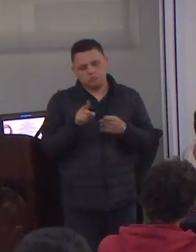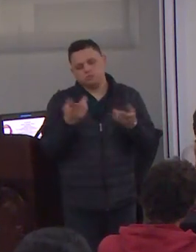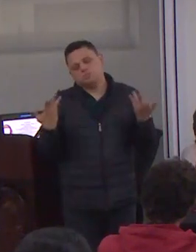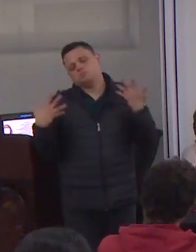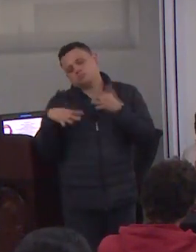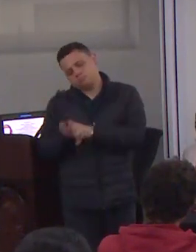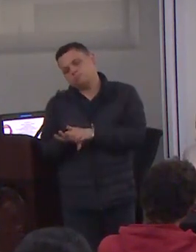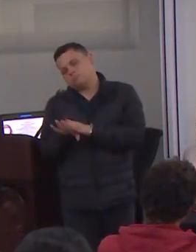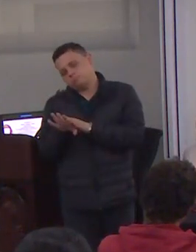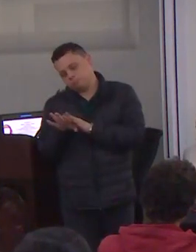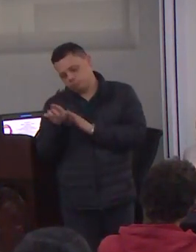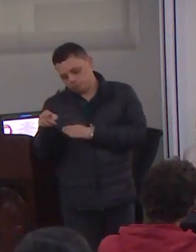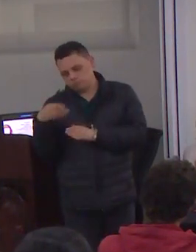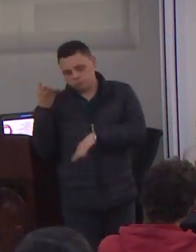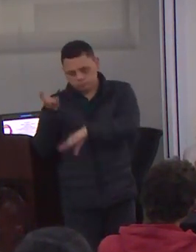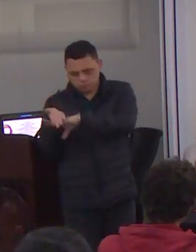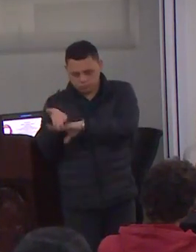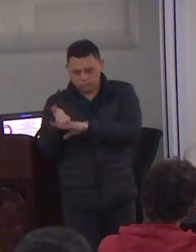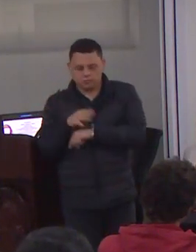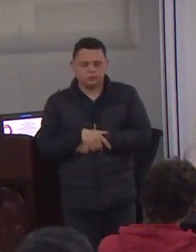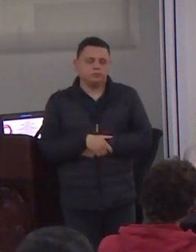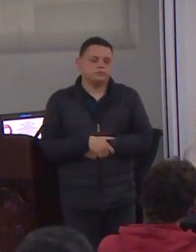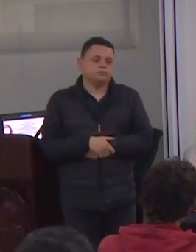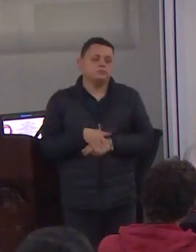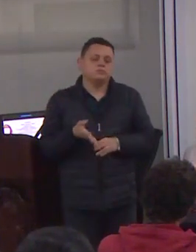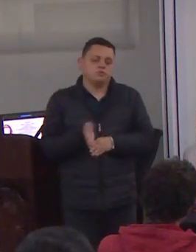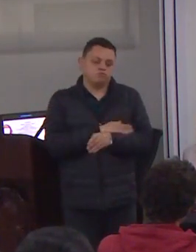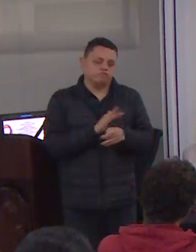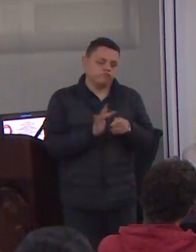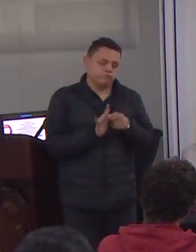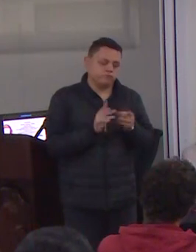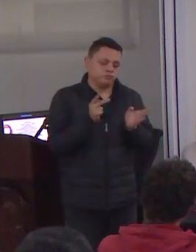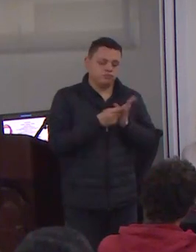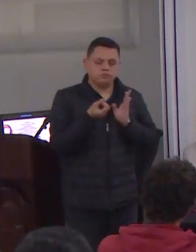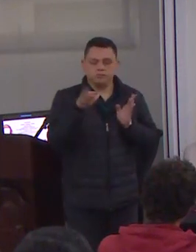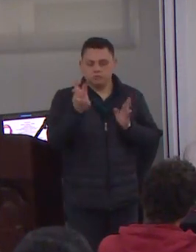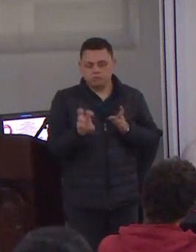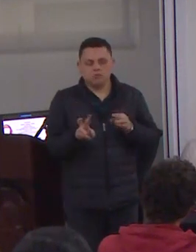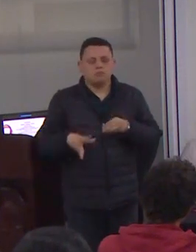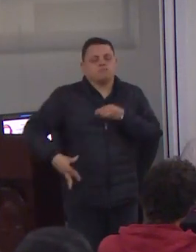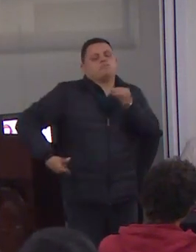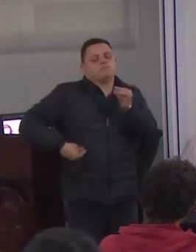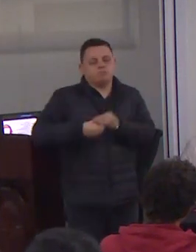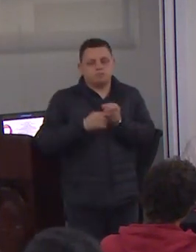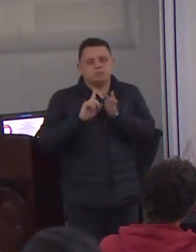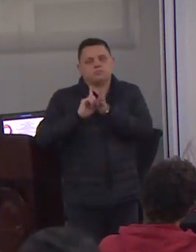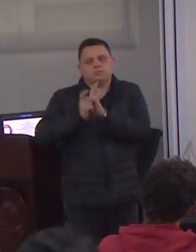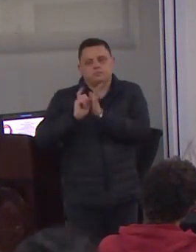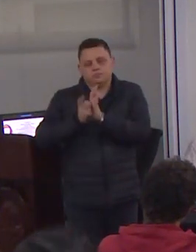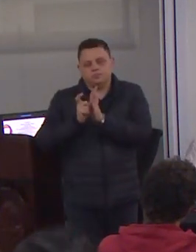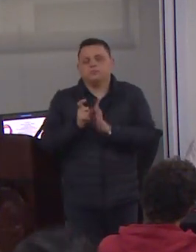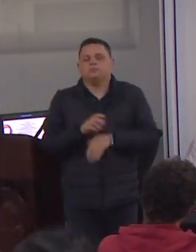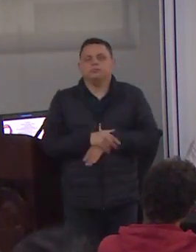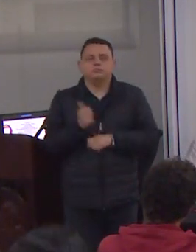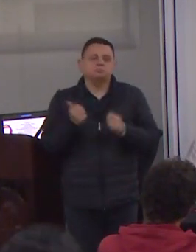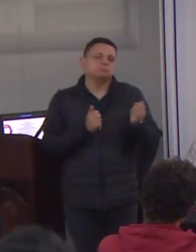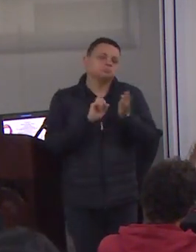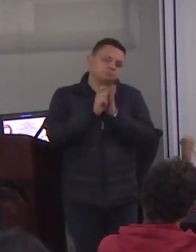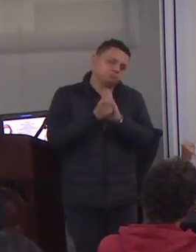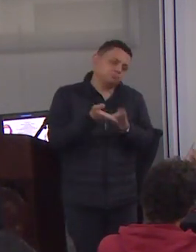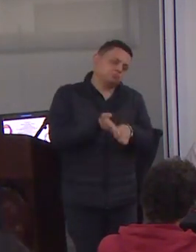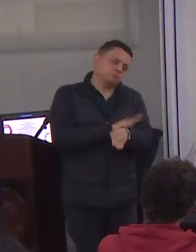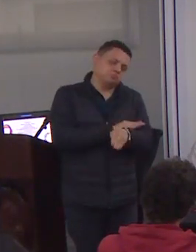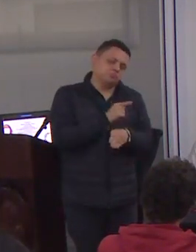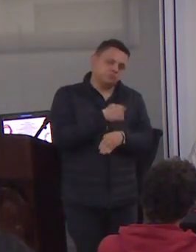mixta que además estamos ya montando para el 2018 se complementa con electivas electivas que como